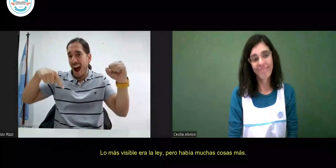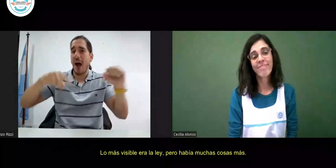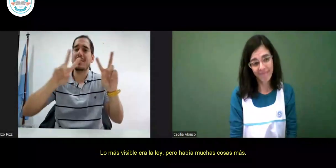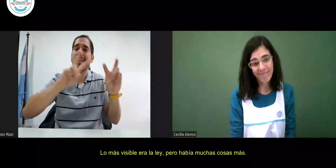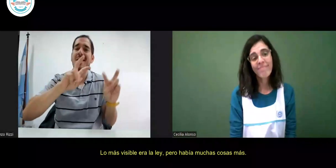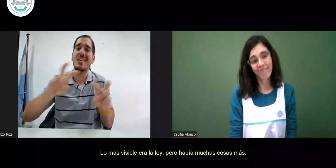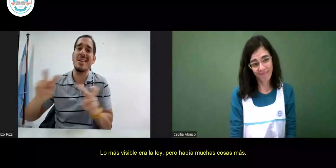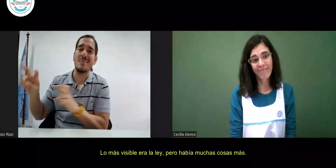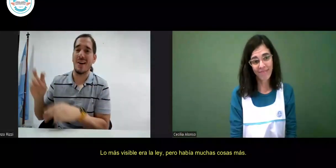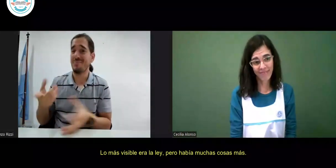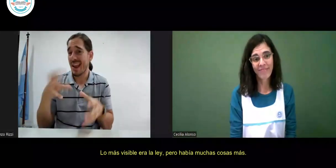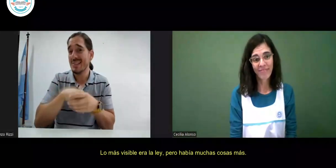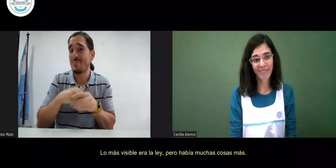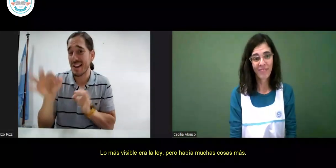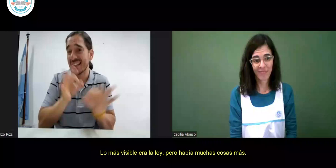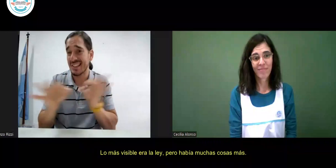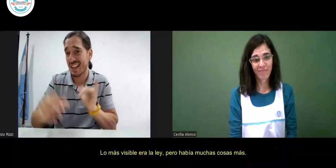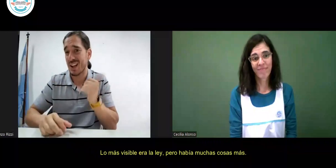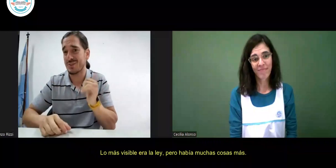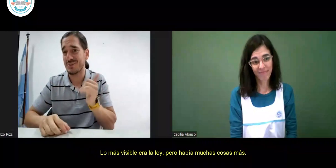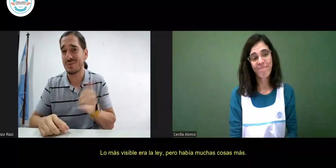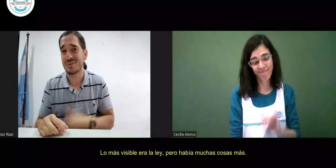era la ley, pero había muchas cosas más.